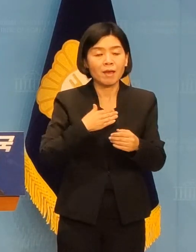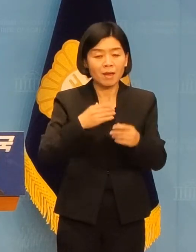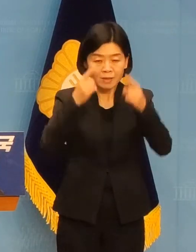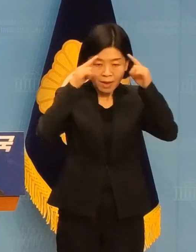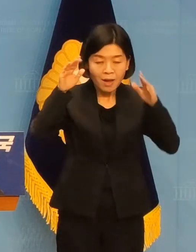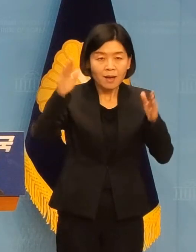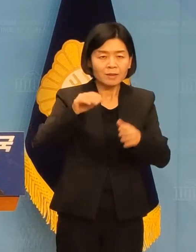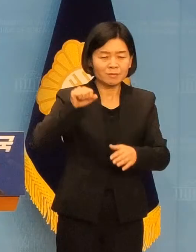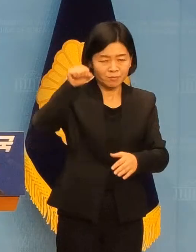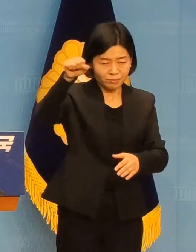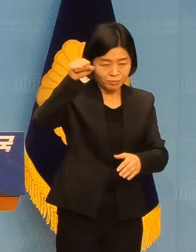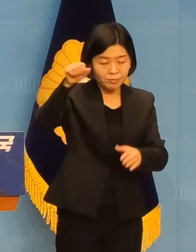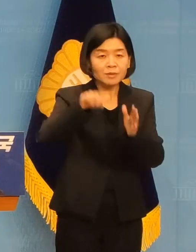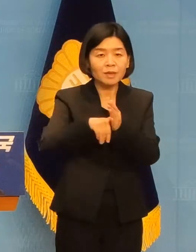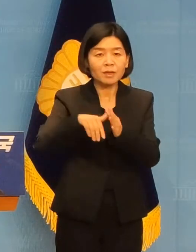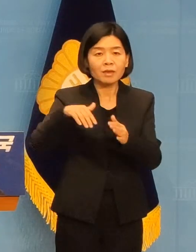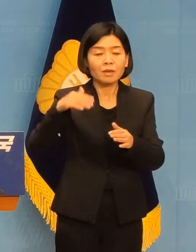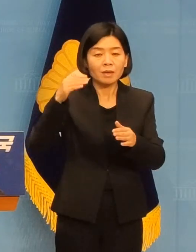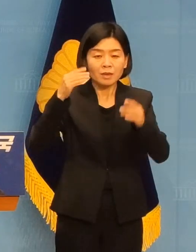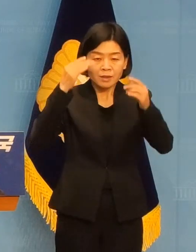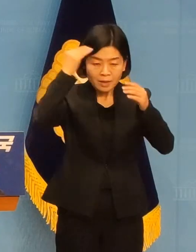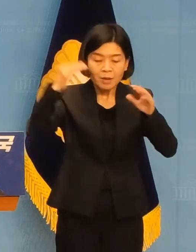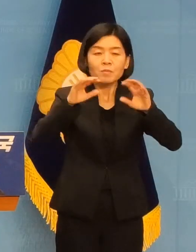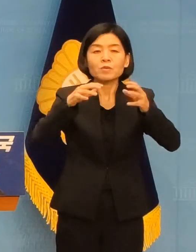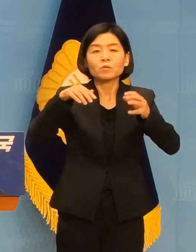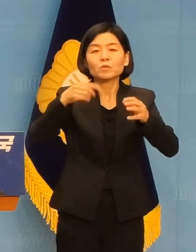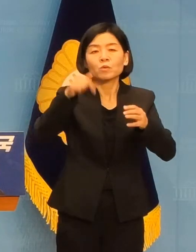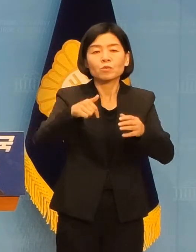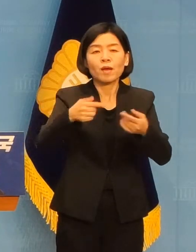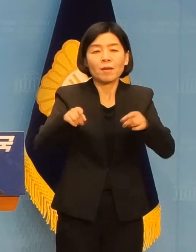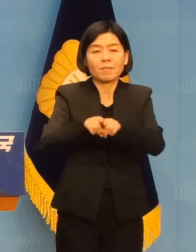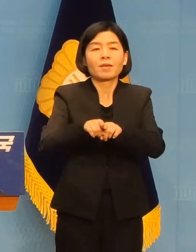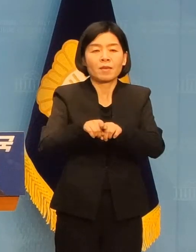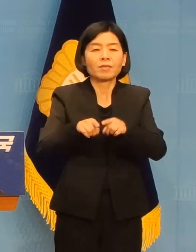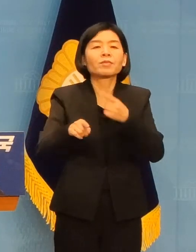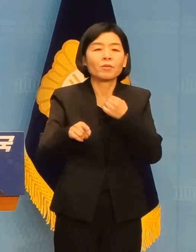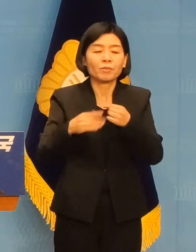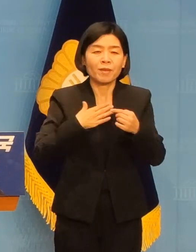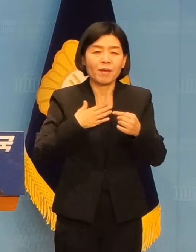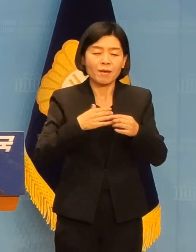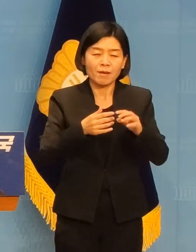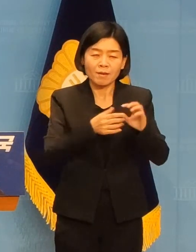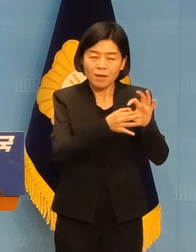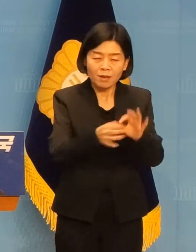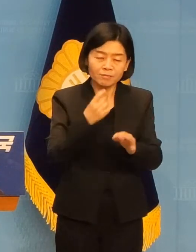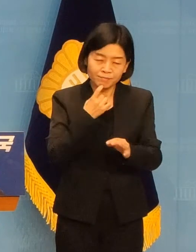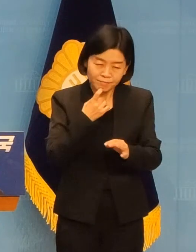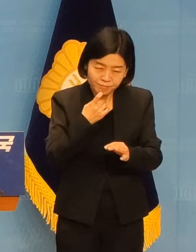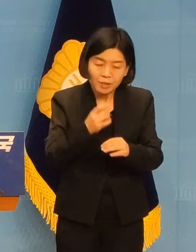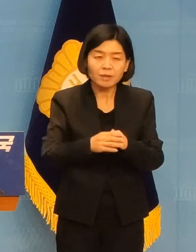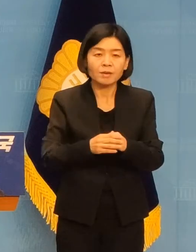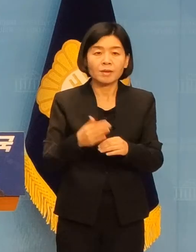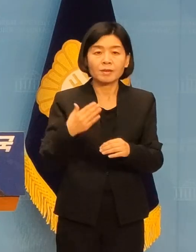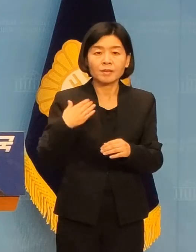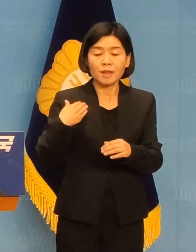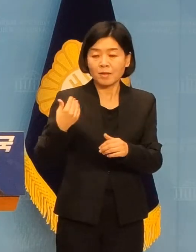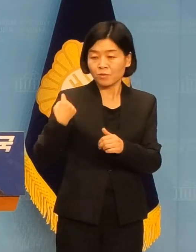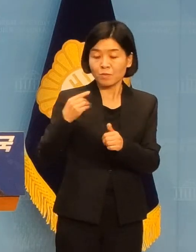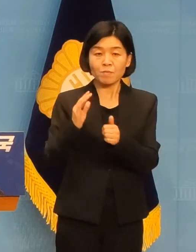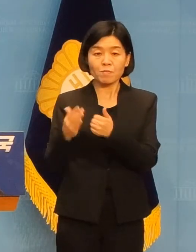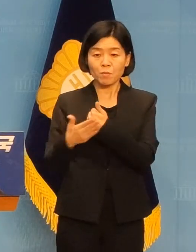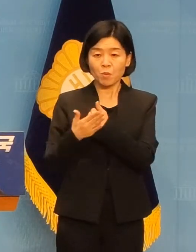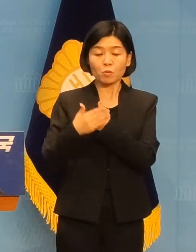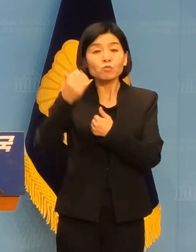때부터 조국과 함께했고 앞으로도 끝까지 함께할 것입니다. 제 백은 오로지